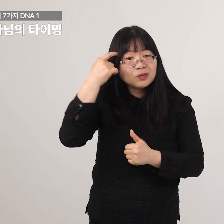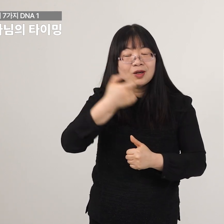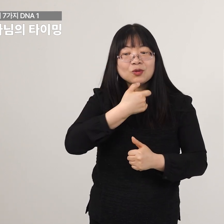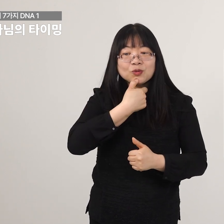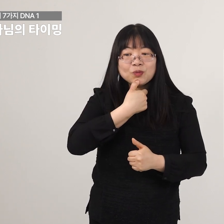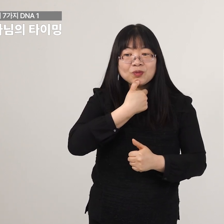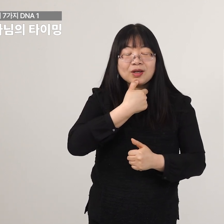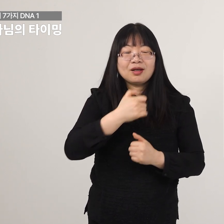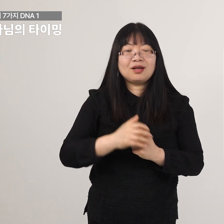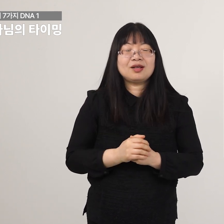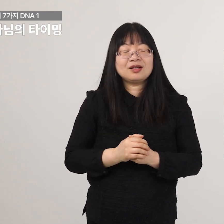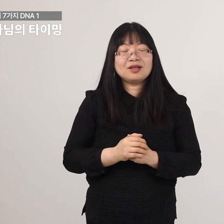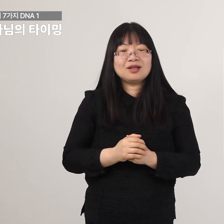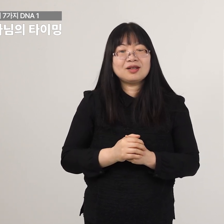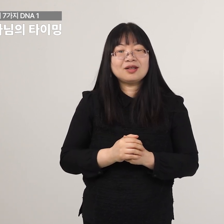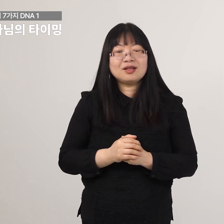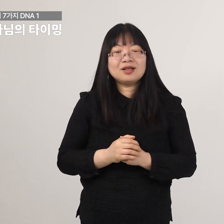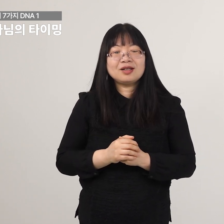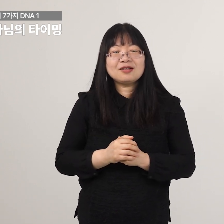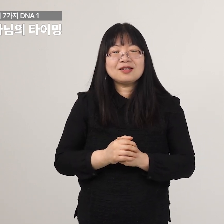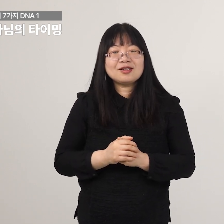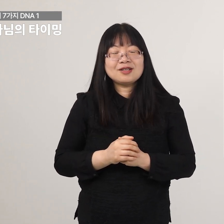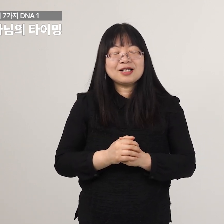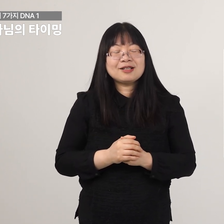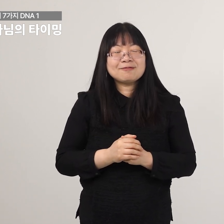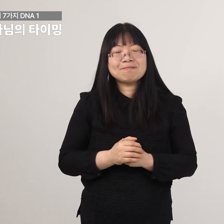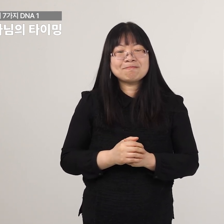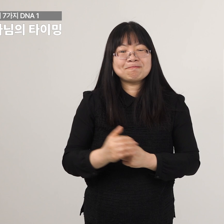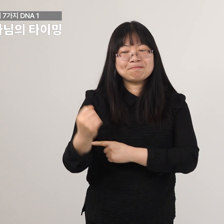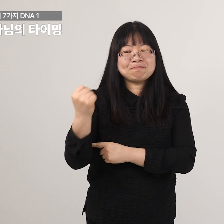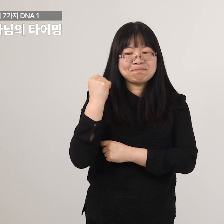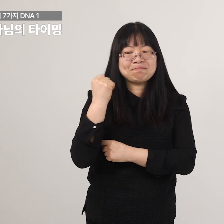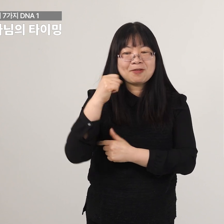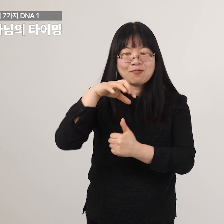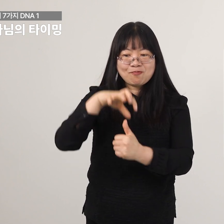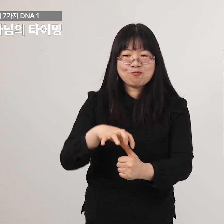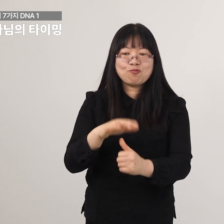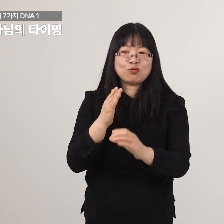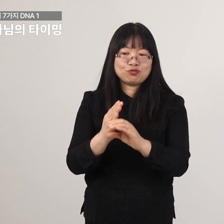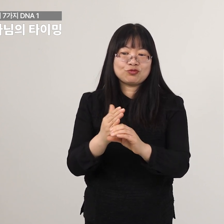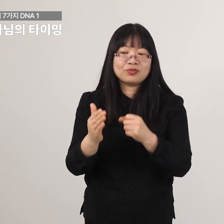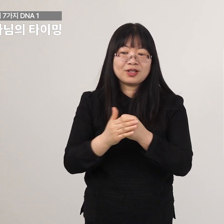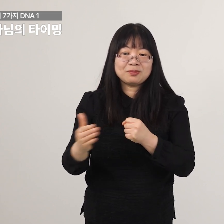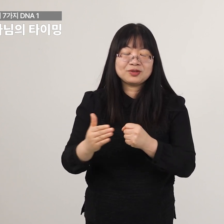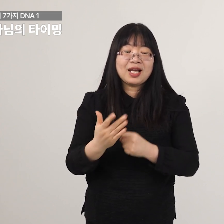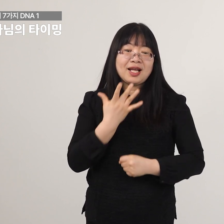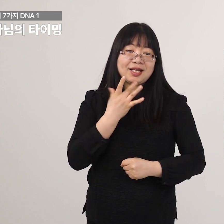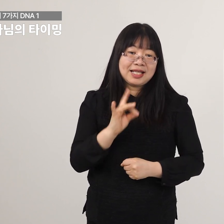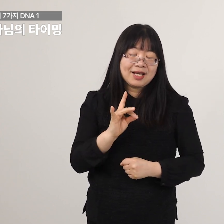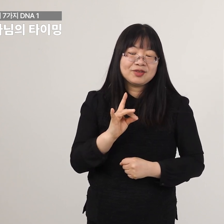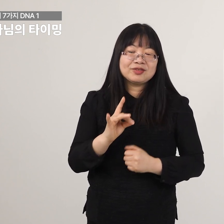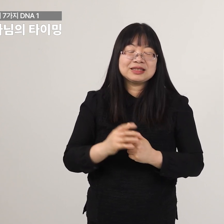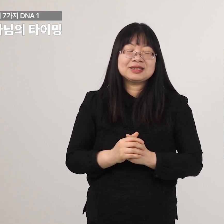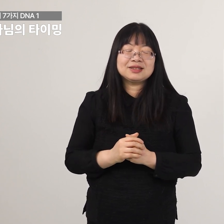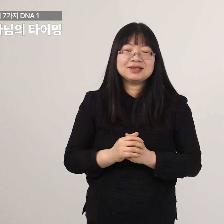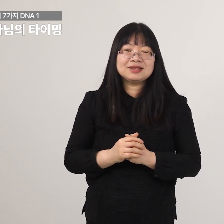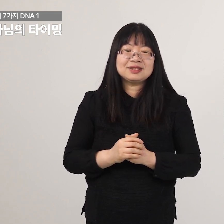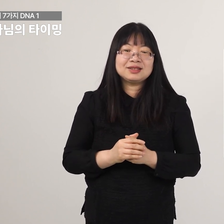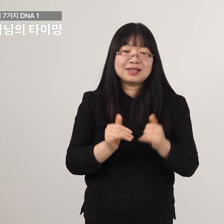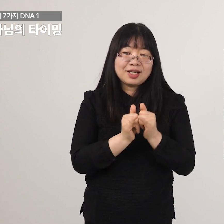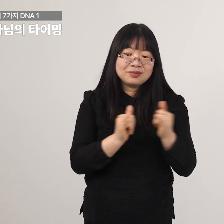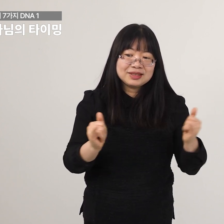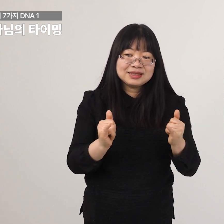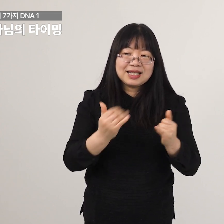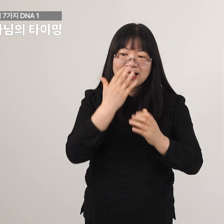로마 엠파이어, 제국의 압제 아래에 있어요. 그래서 이들은 당연히 그 질문을